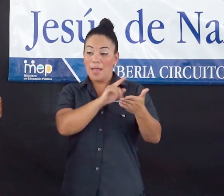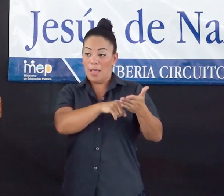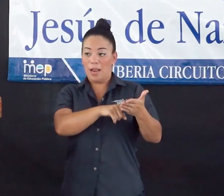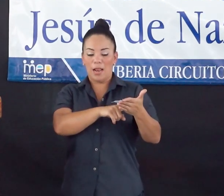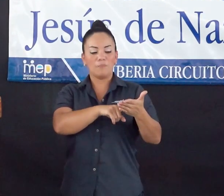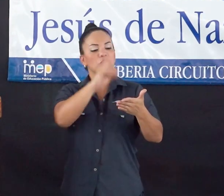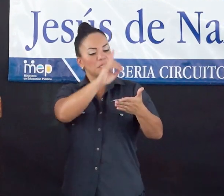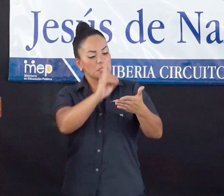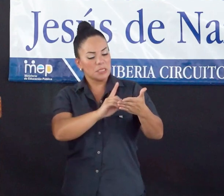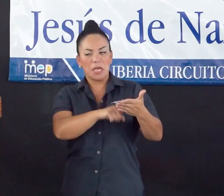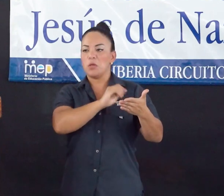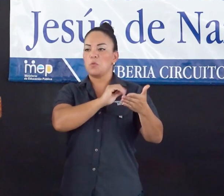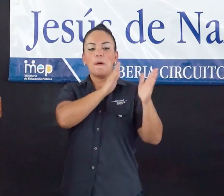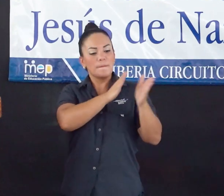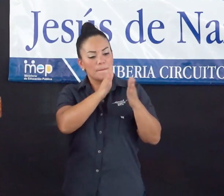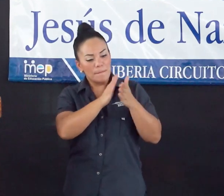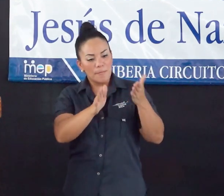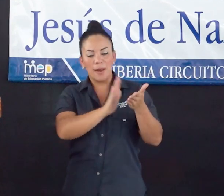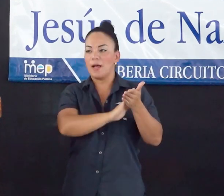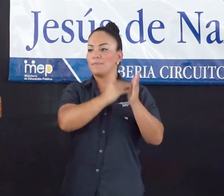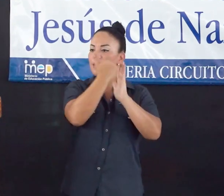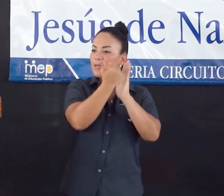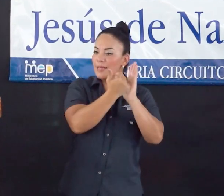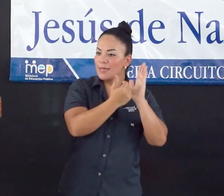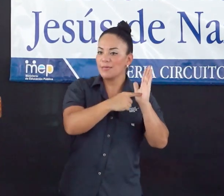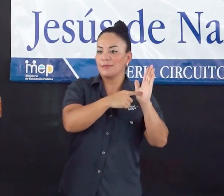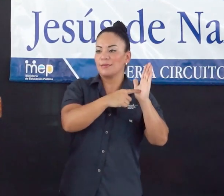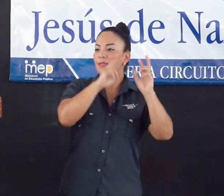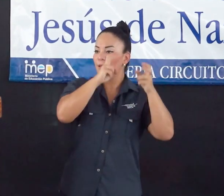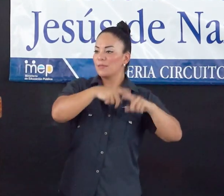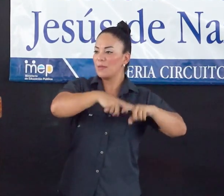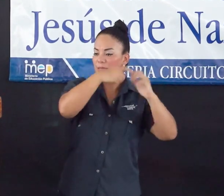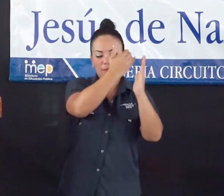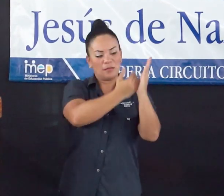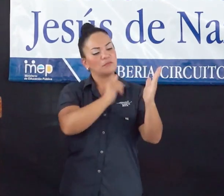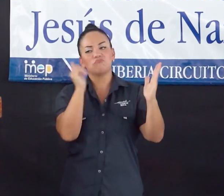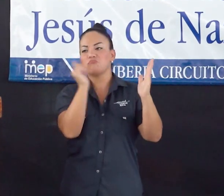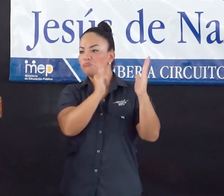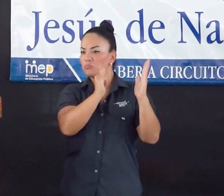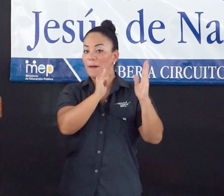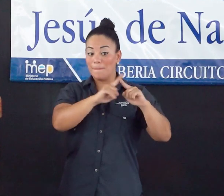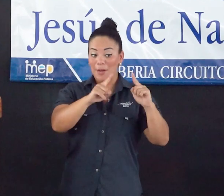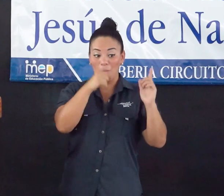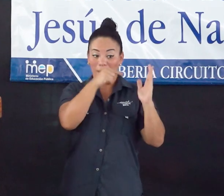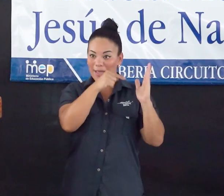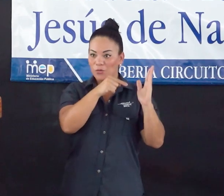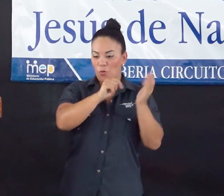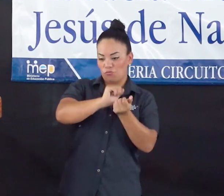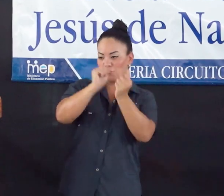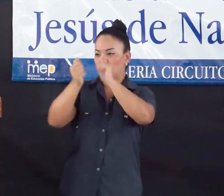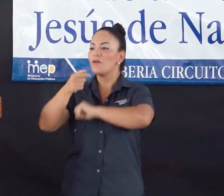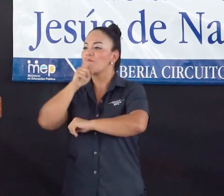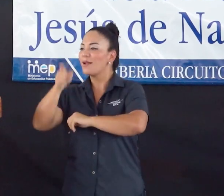un plan, de una lista de pendientes y se vuelven una realidad.